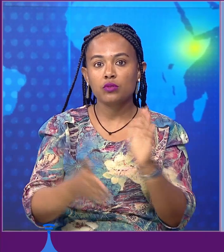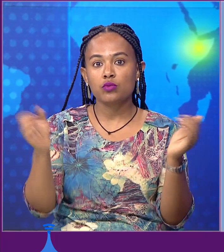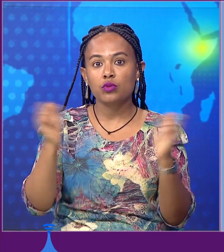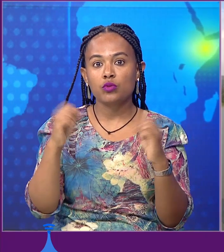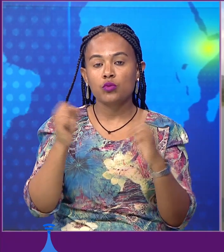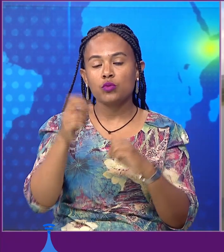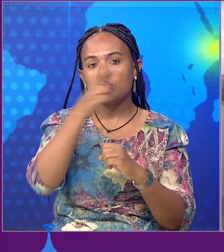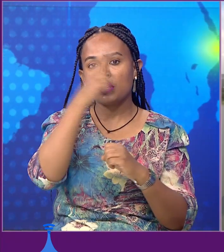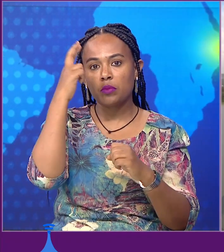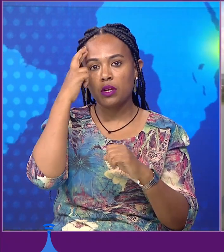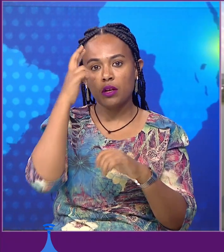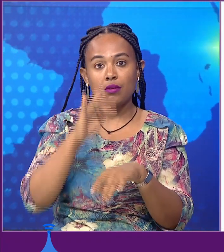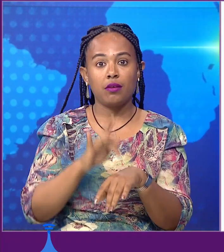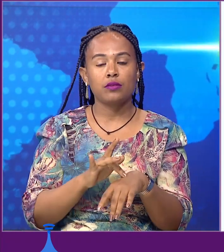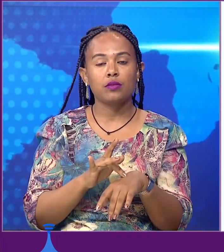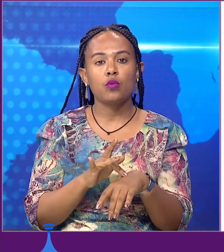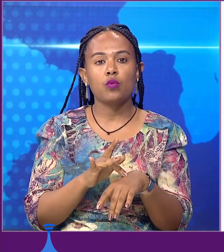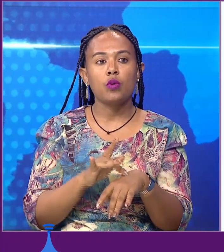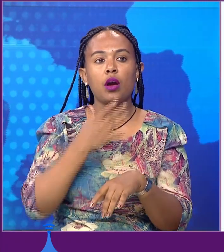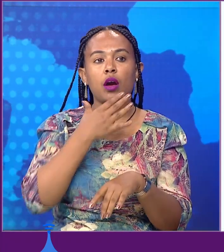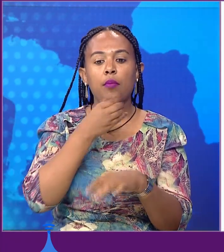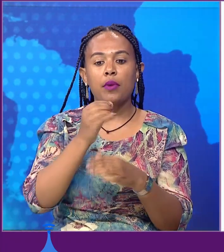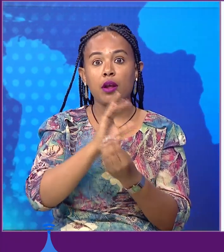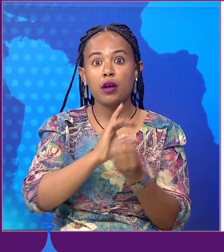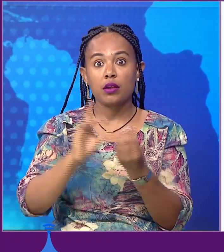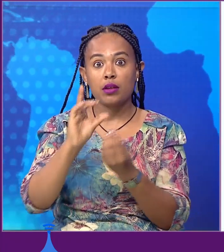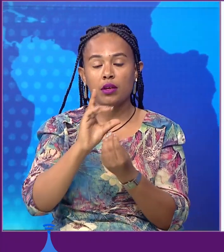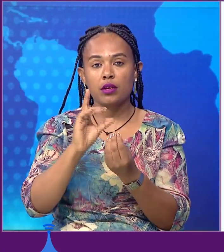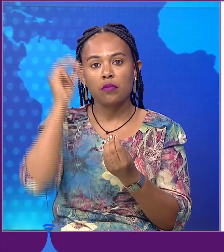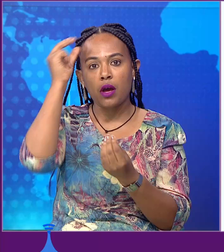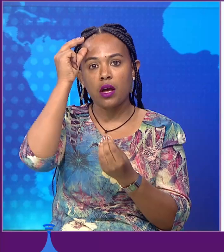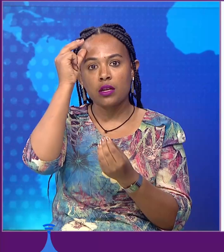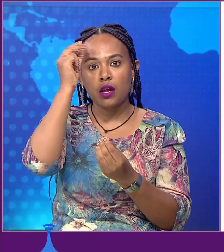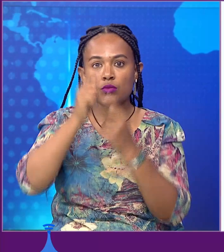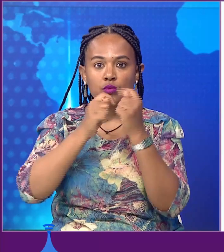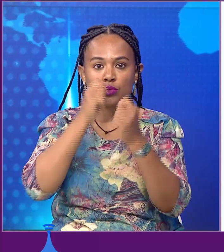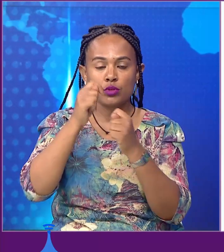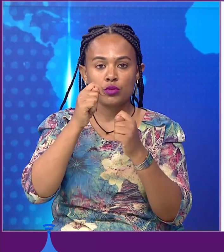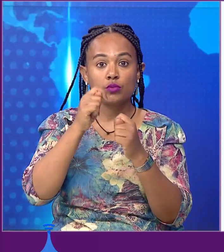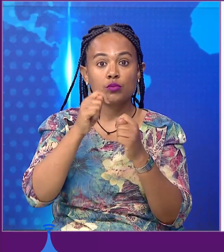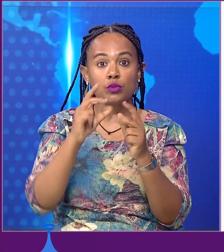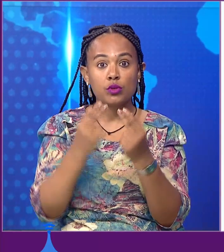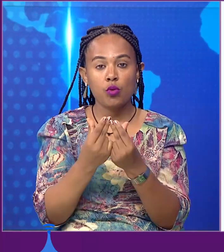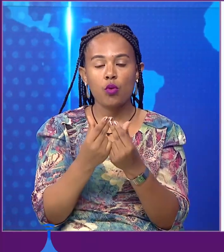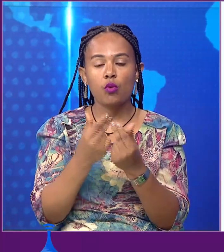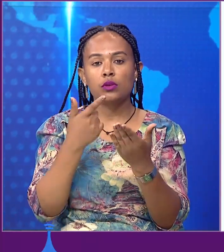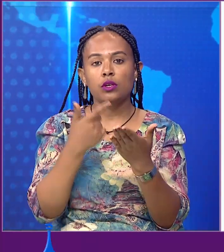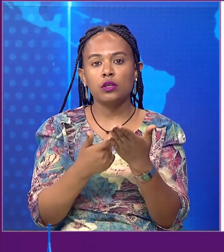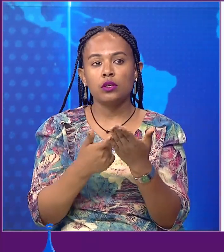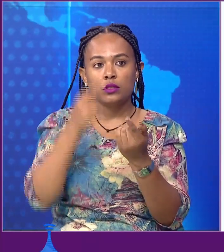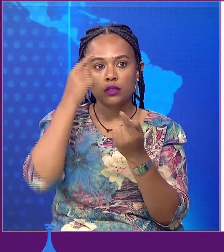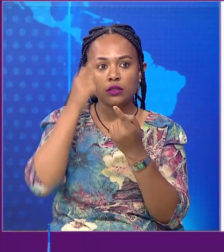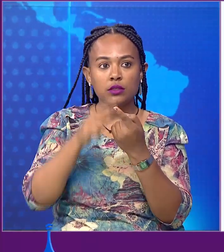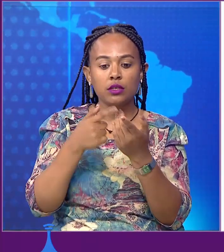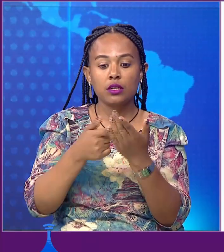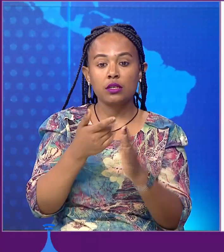እንደ ምክንያትነት ይጠቀሳሉ። እንደ አማራ ክልል ባህልና ቱሪዝም ቢሮ በተለይም የቱሪዝም ዘርፉን እቅድ